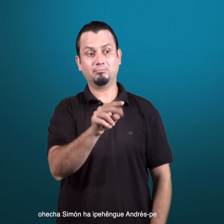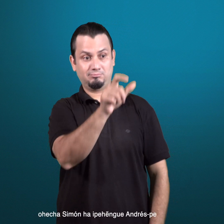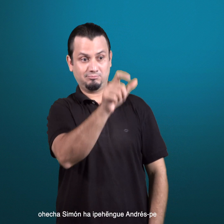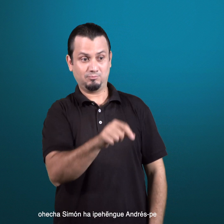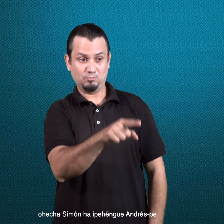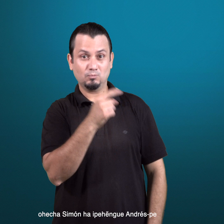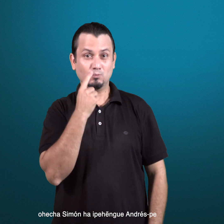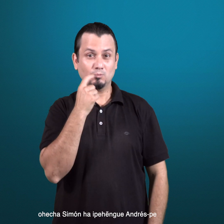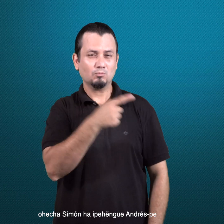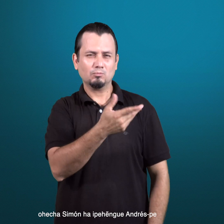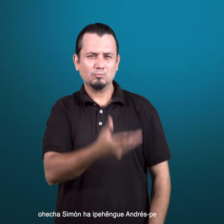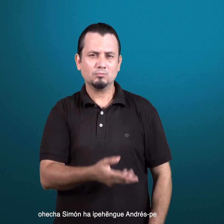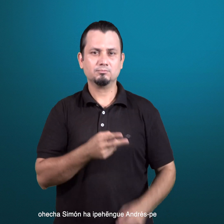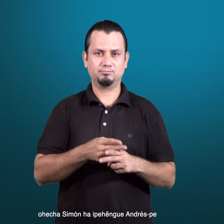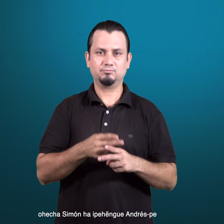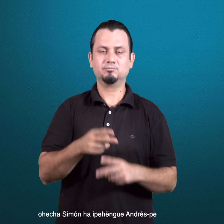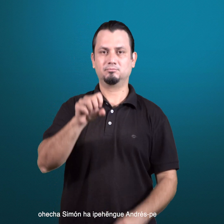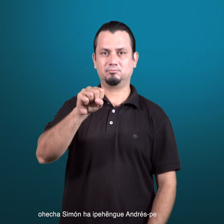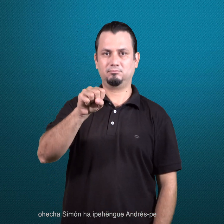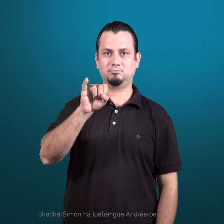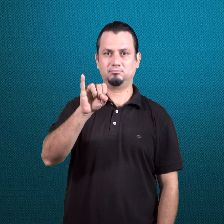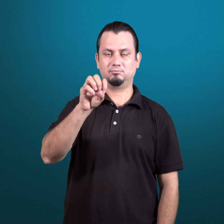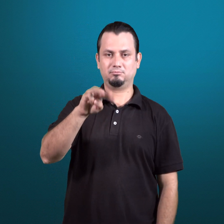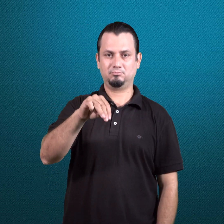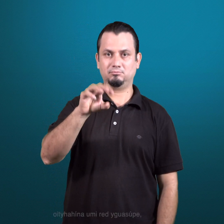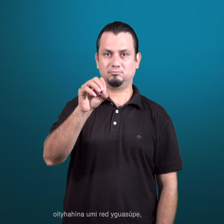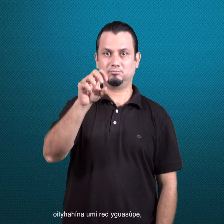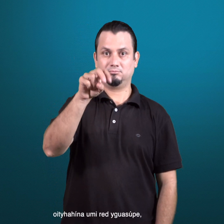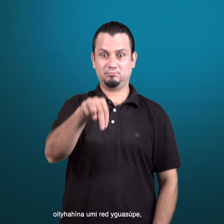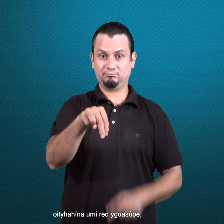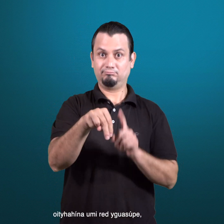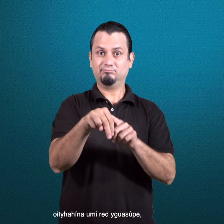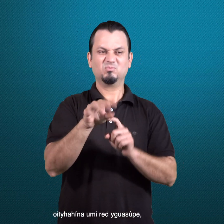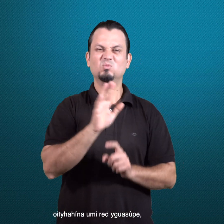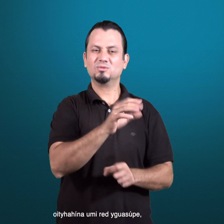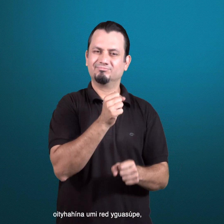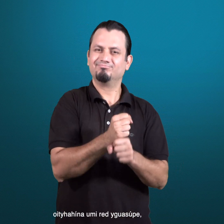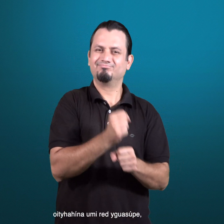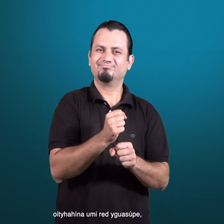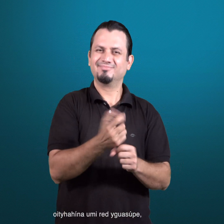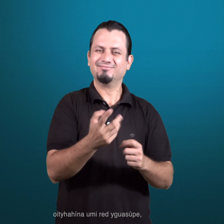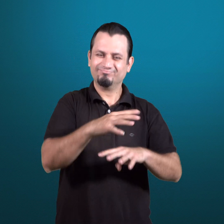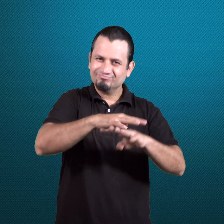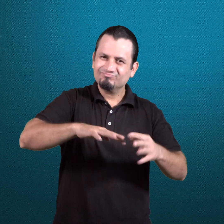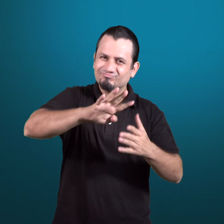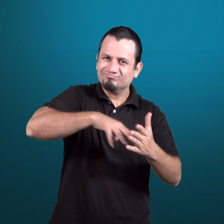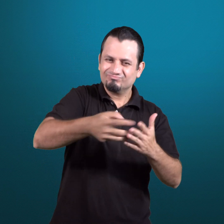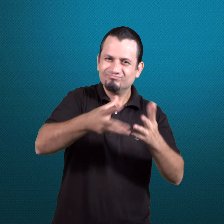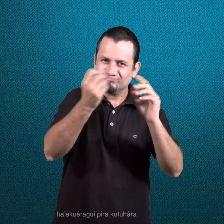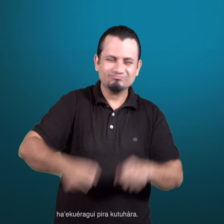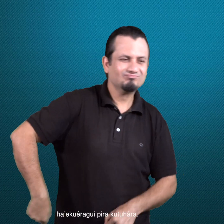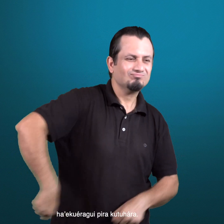Ohecha Simón ha ipehengue Andréspe. Oityhahína umi red yguasúpe.